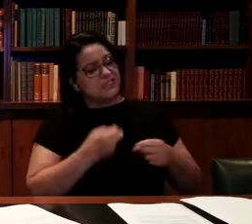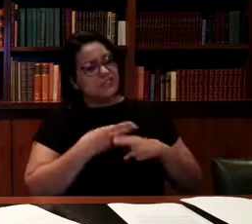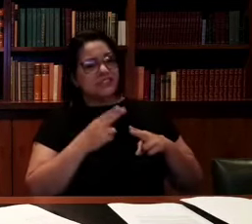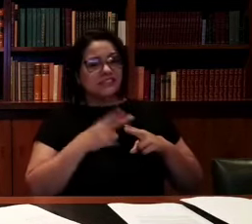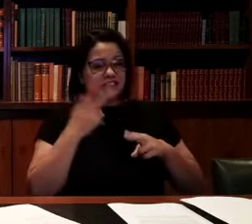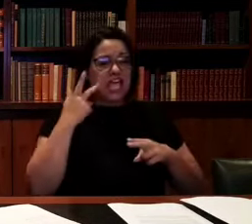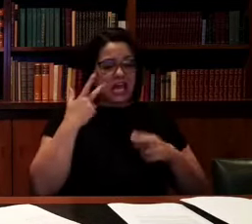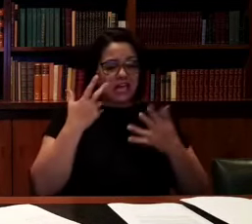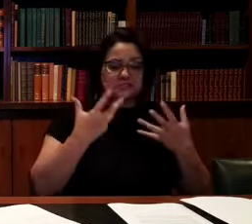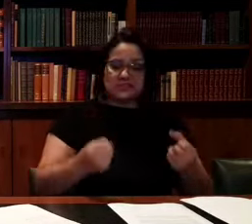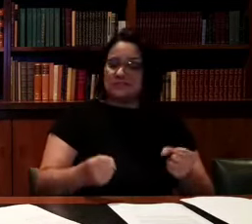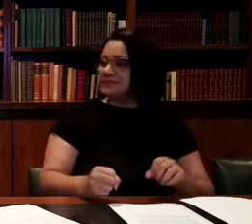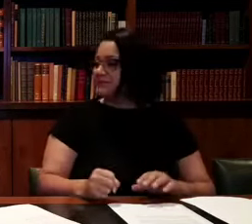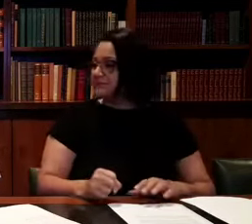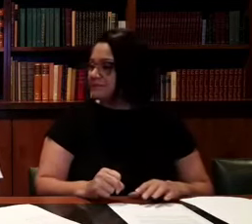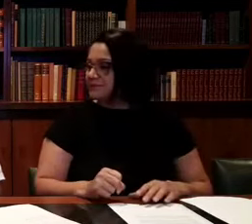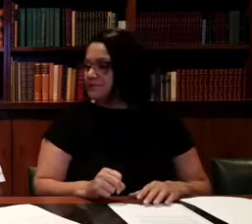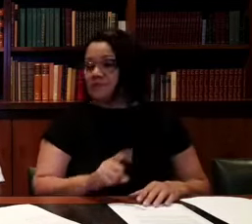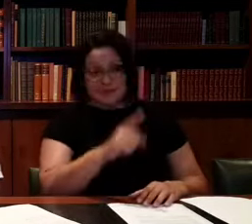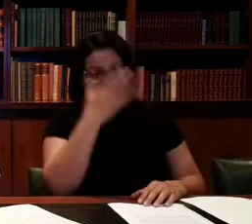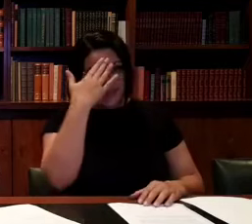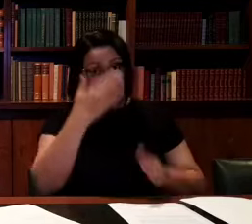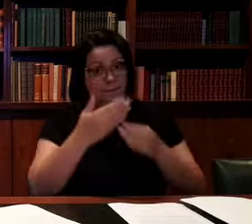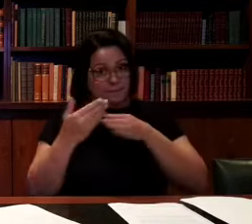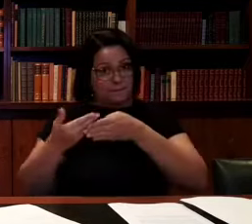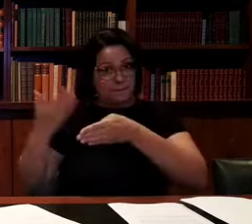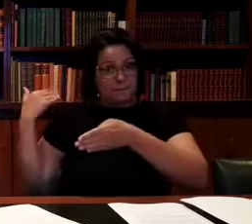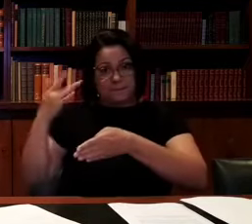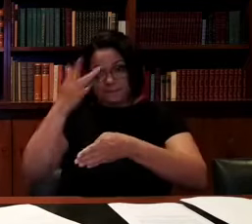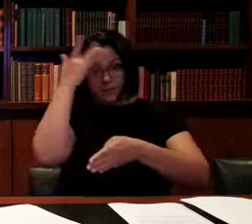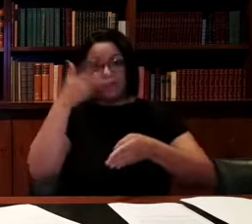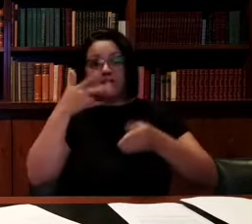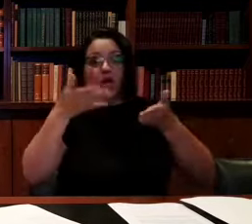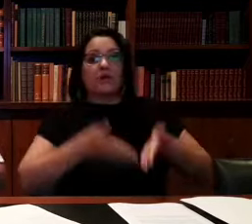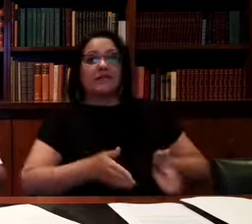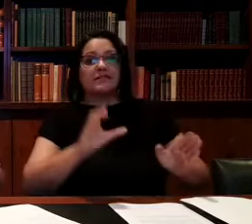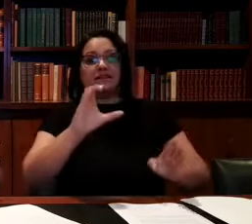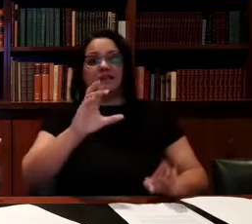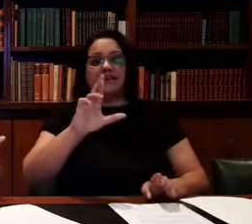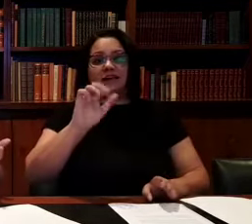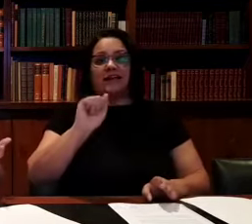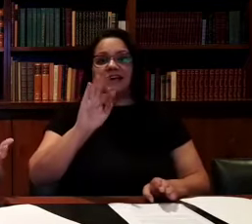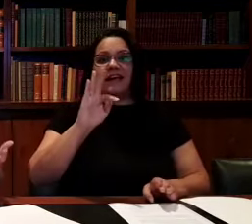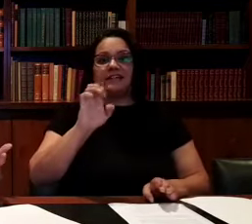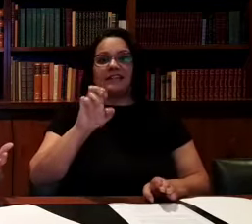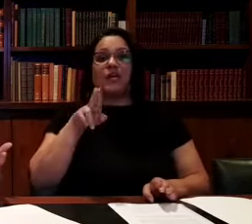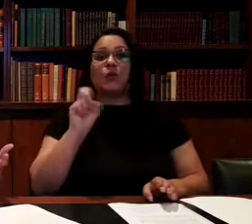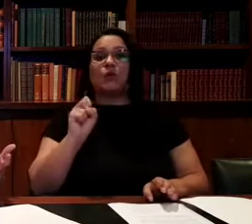sabe que há tempos atrás de Crateús né